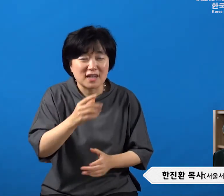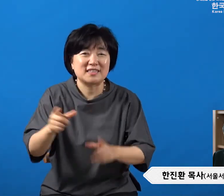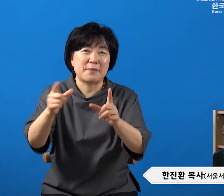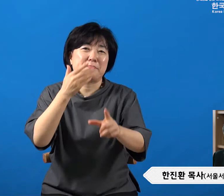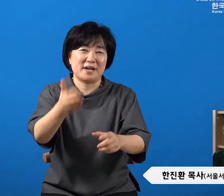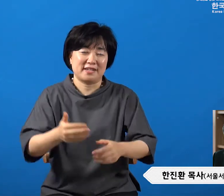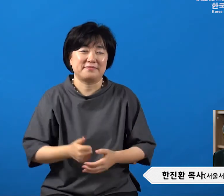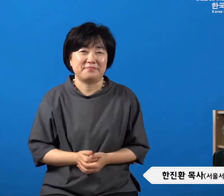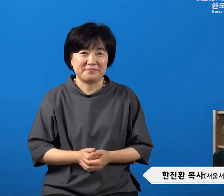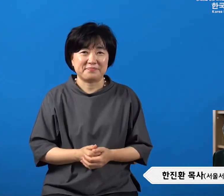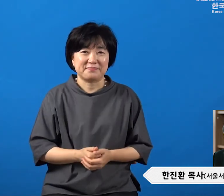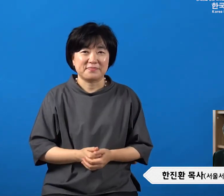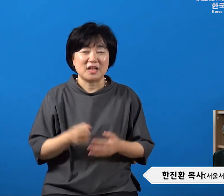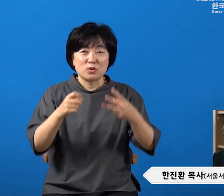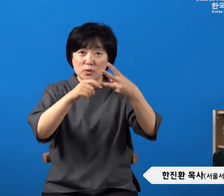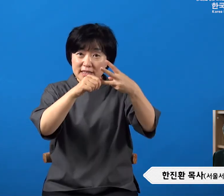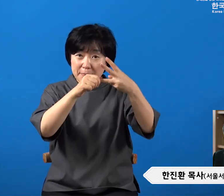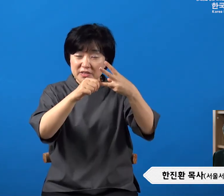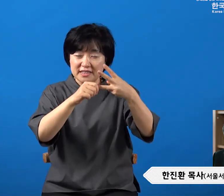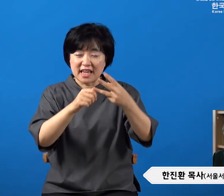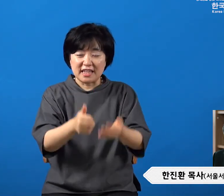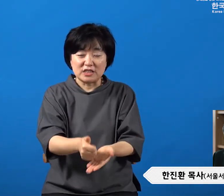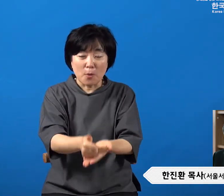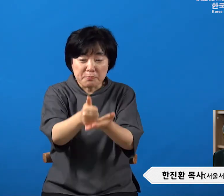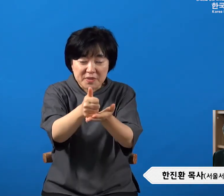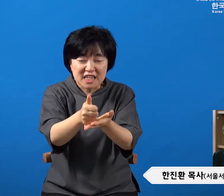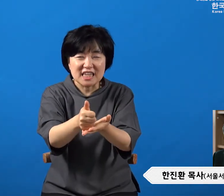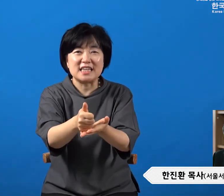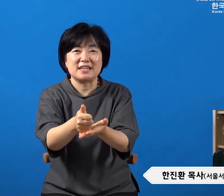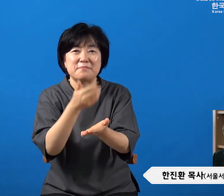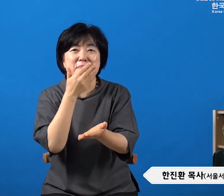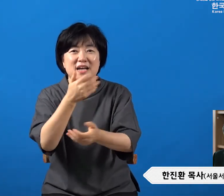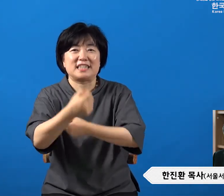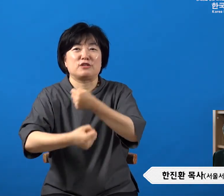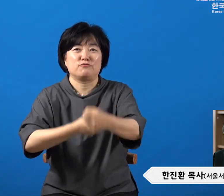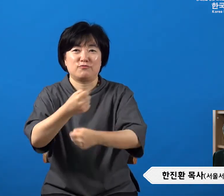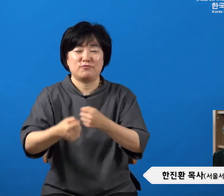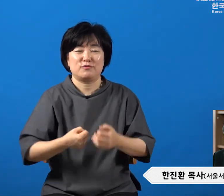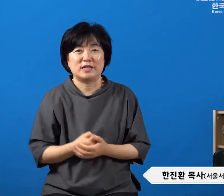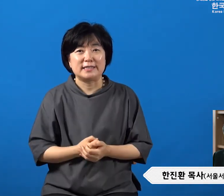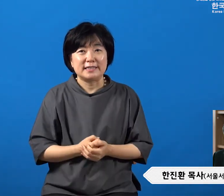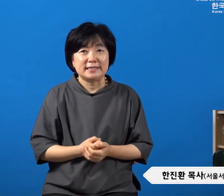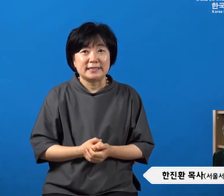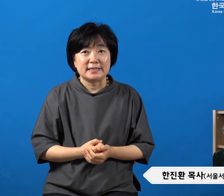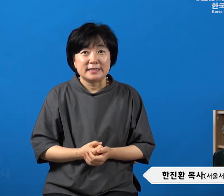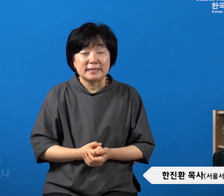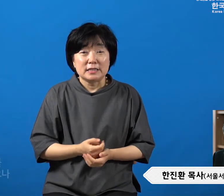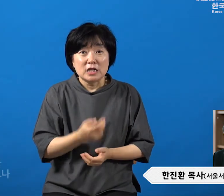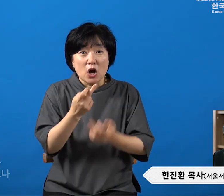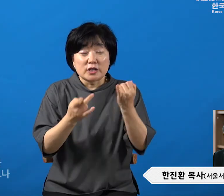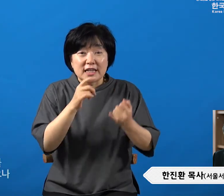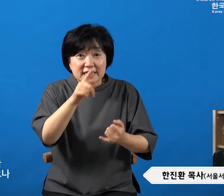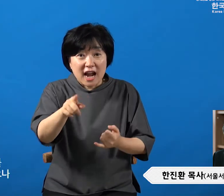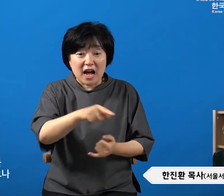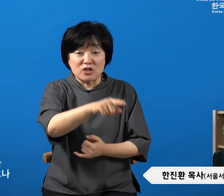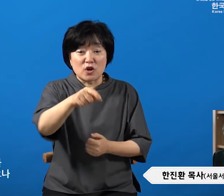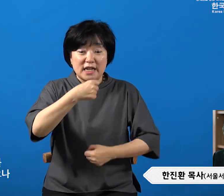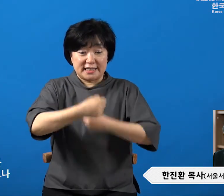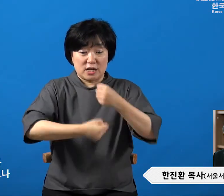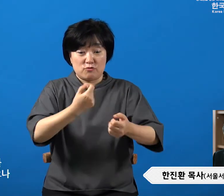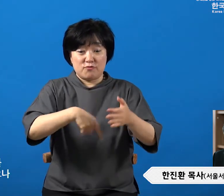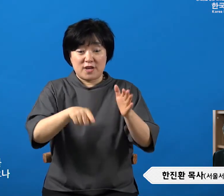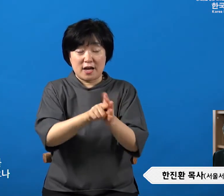세 번째, 우리의 자유는 섬김의 자유입니다. 13절을 다시 보면, 형제들아 너희가 자유를